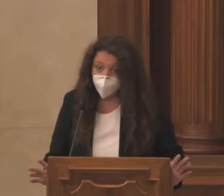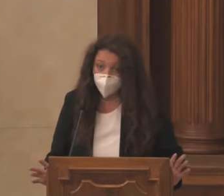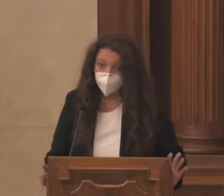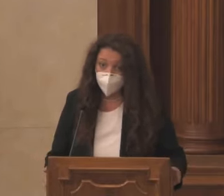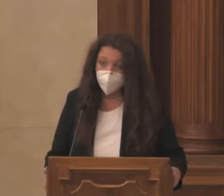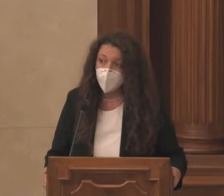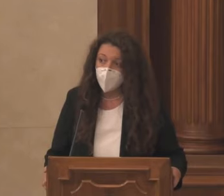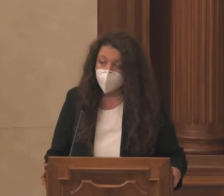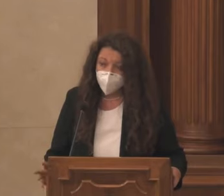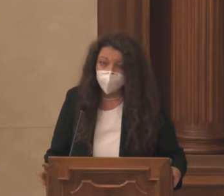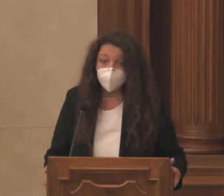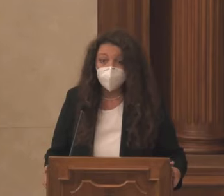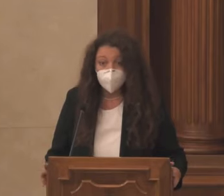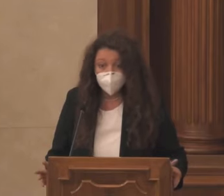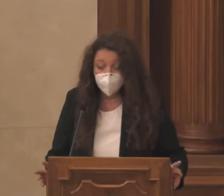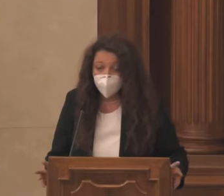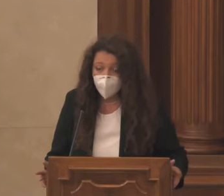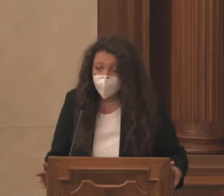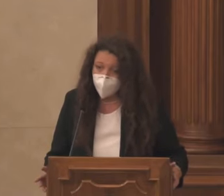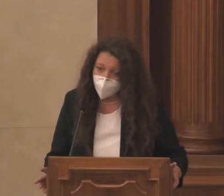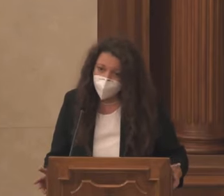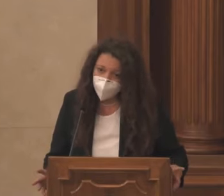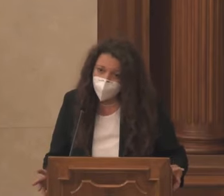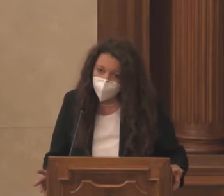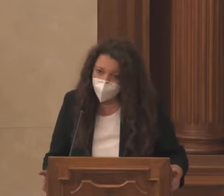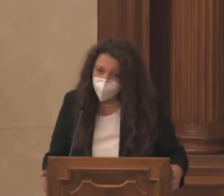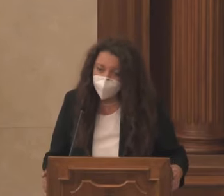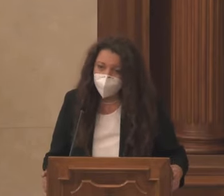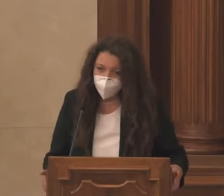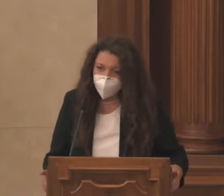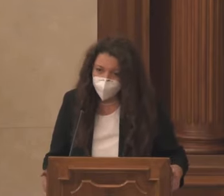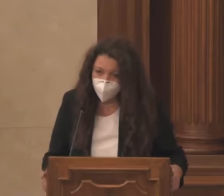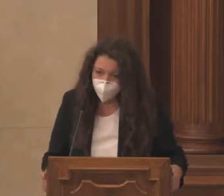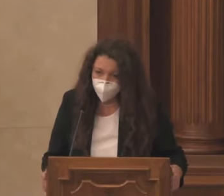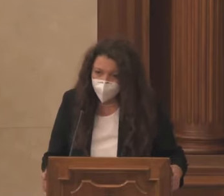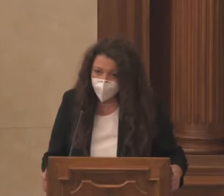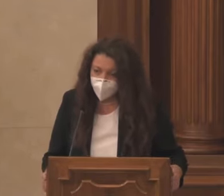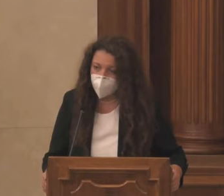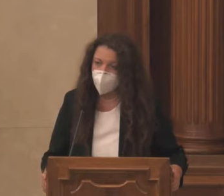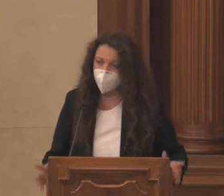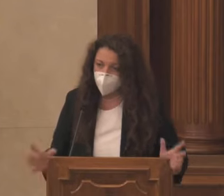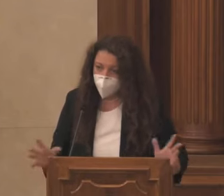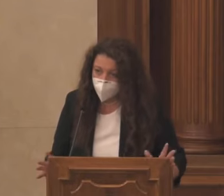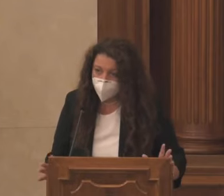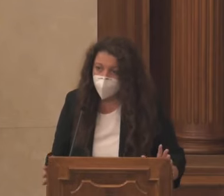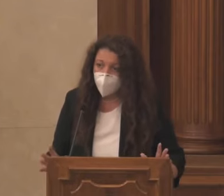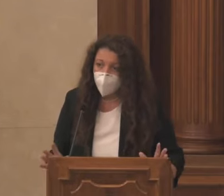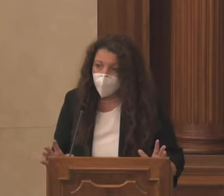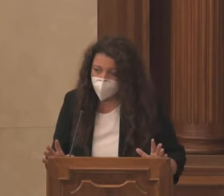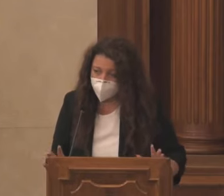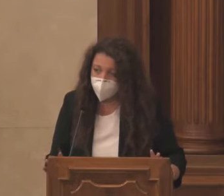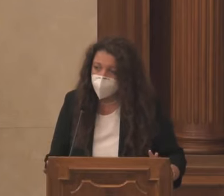in tavola rotonda praticamente, e quindi questo è il mio appello e il mio auspicio, che